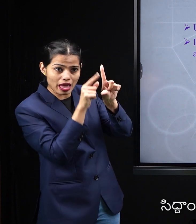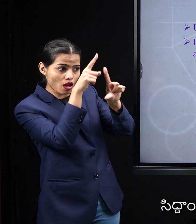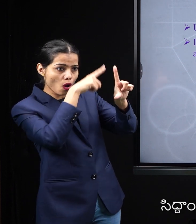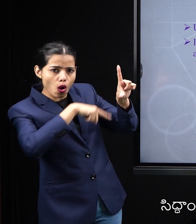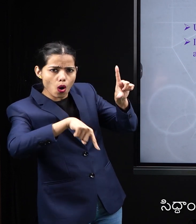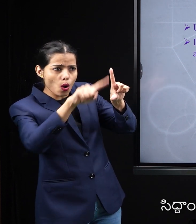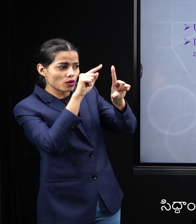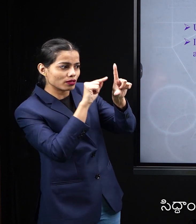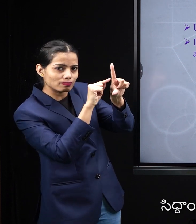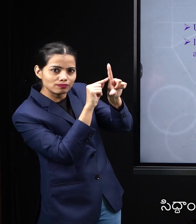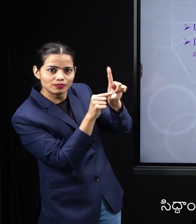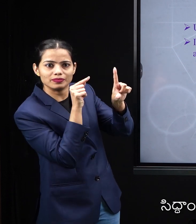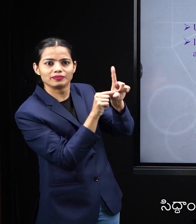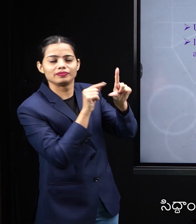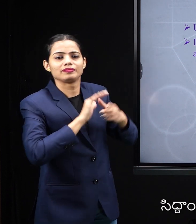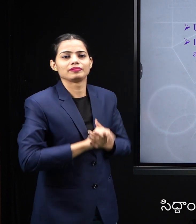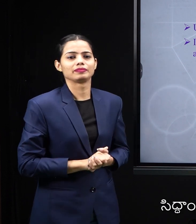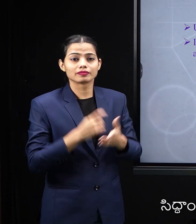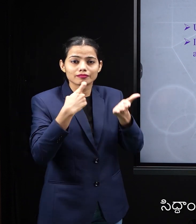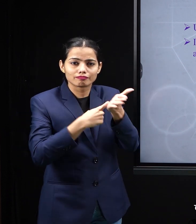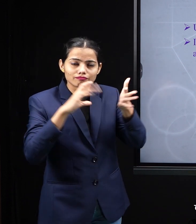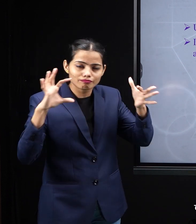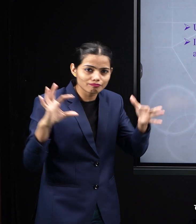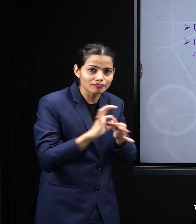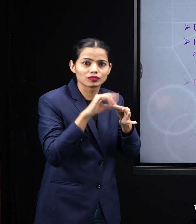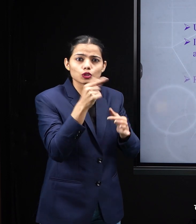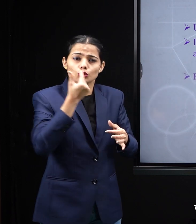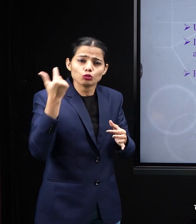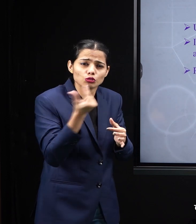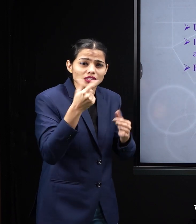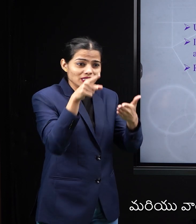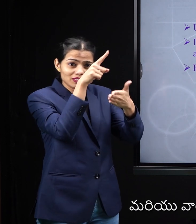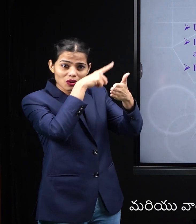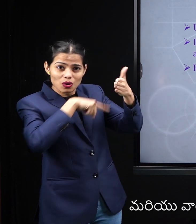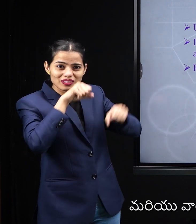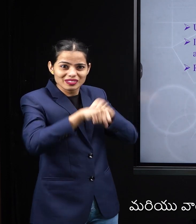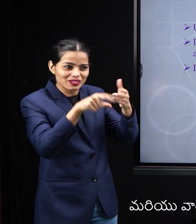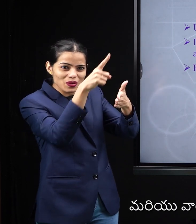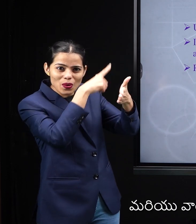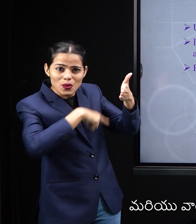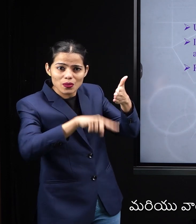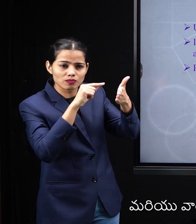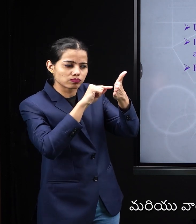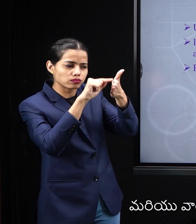గుర్తించి వర్తించండి. చక్రీయ చతుర్భుజాలు మరియు వాటి కోణాల